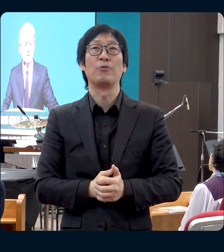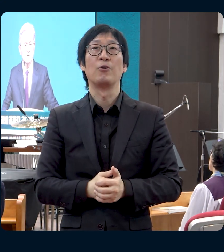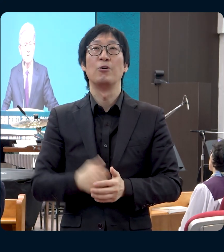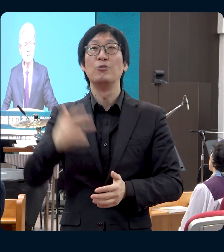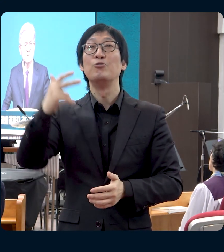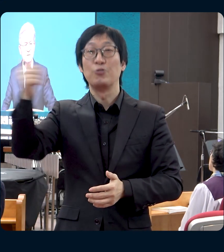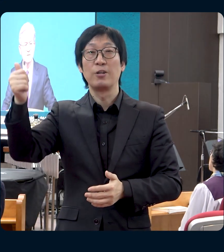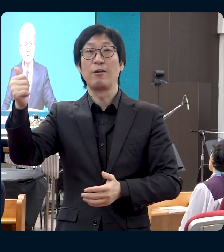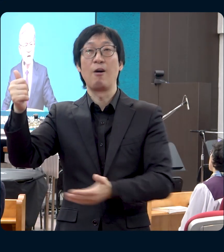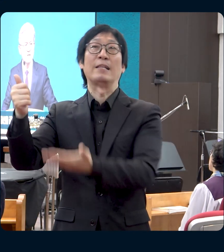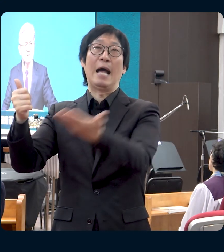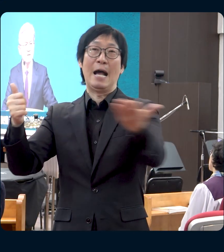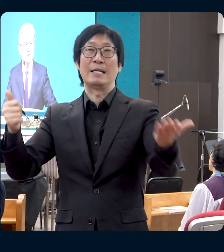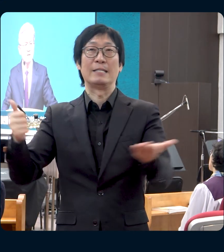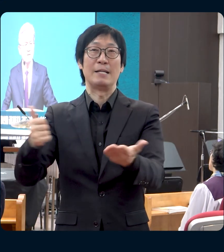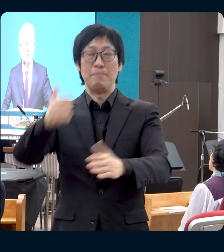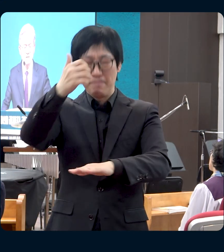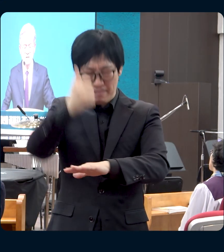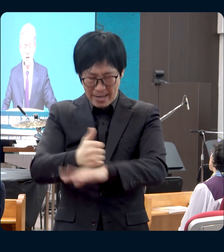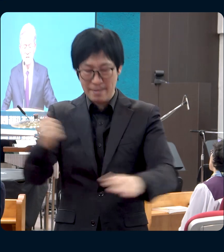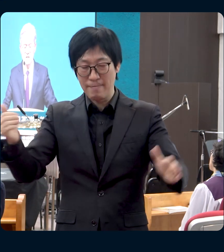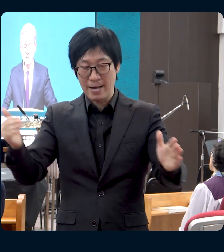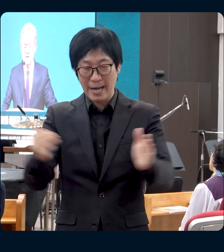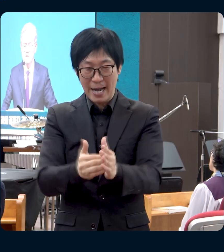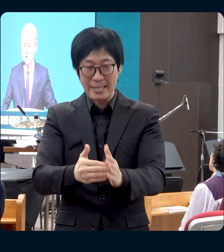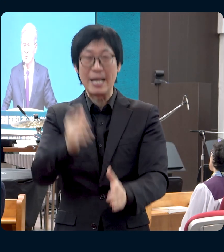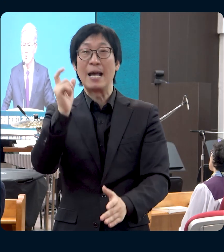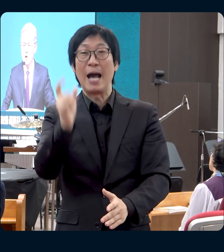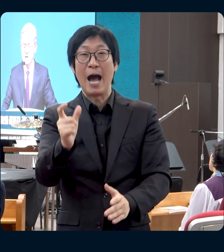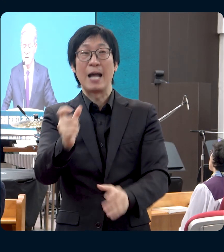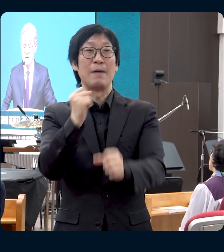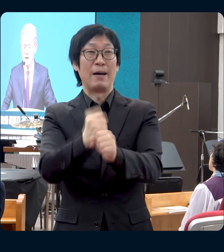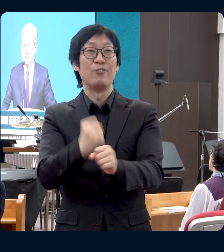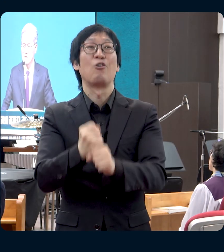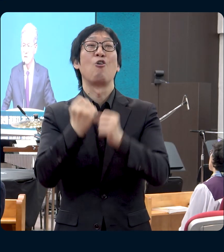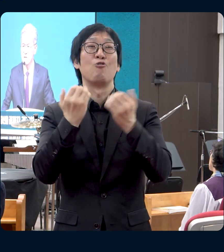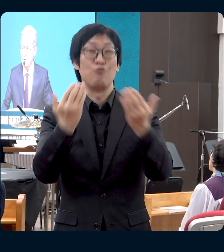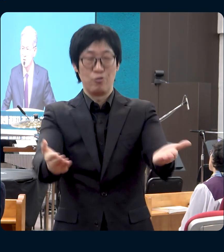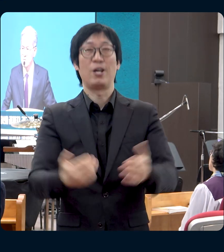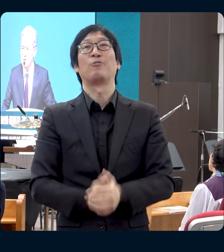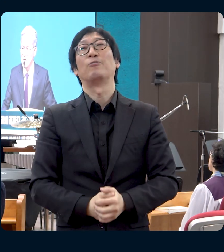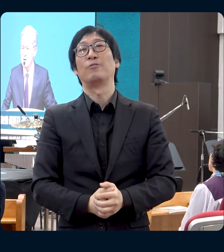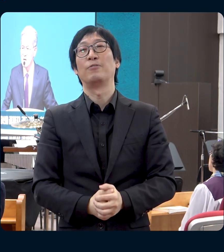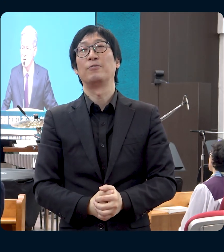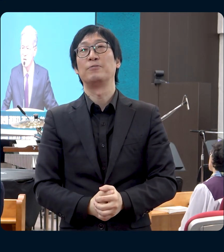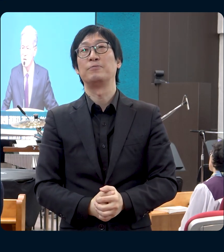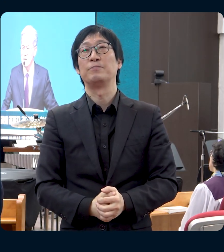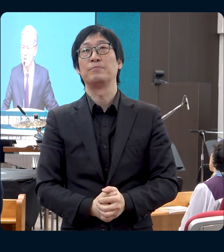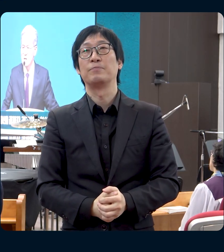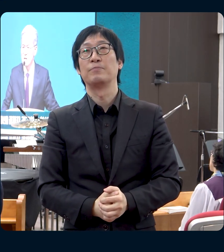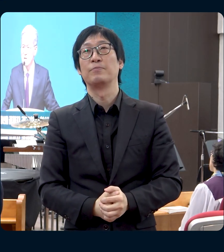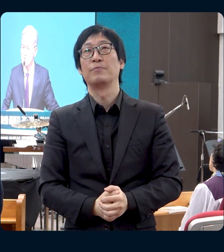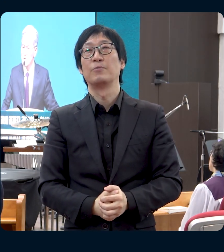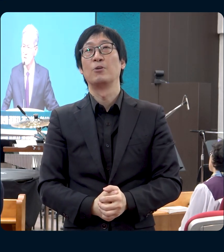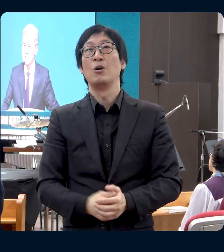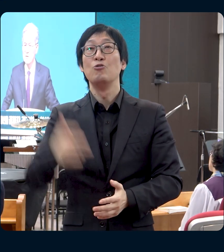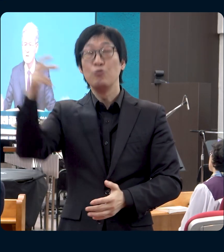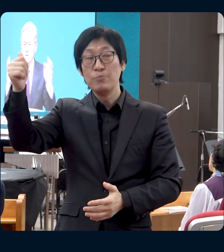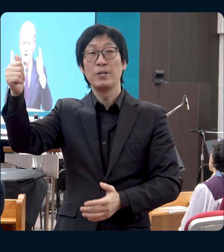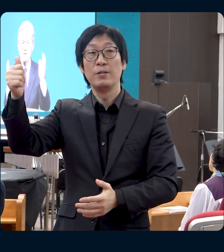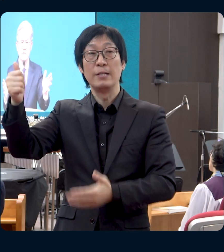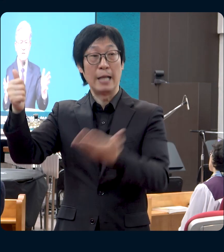주께서 당신을 끝까지 견고하게 하실 것입니다.